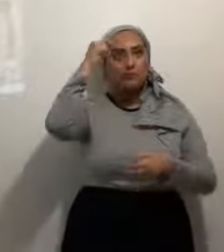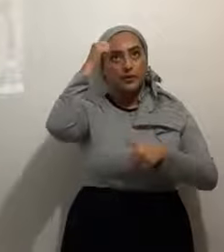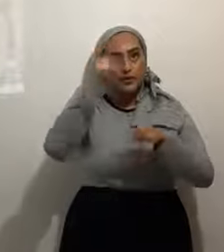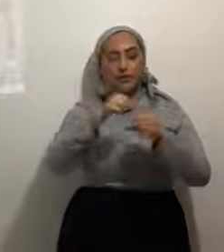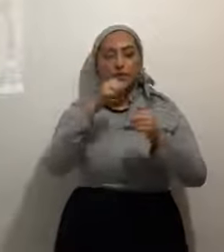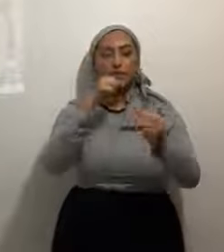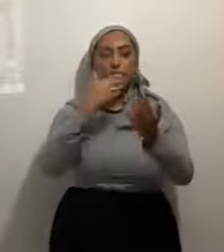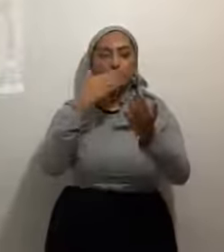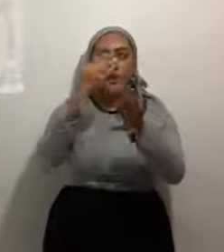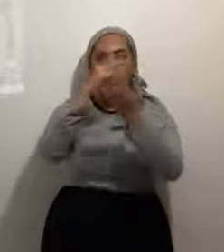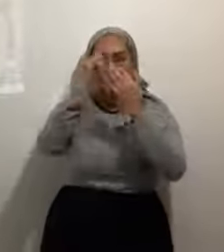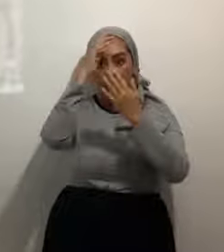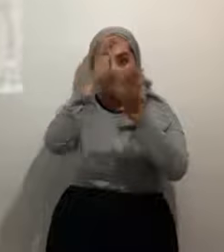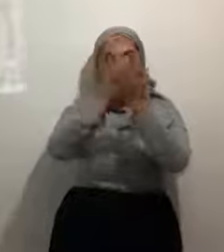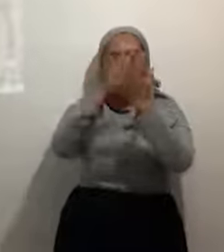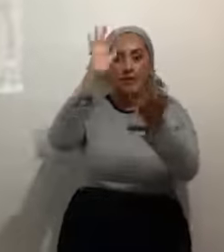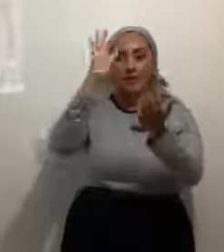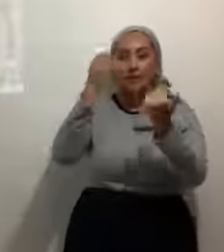¿verdad? Que nos da memoria. Hace muchos años,